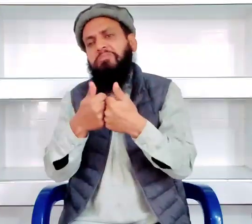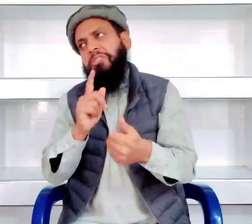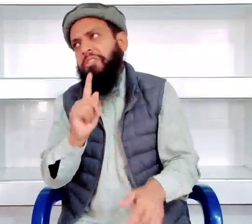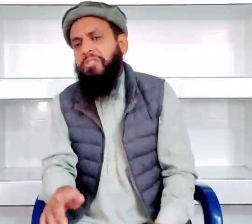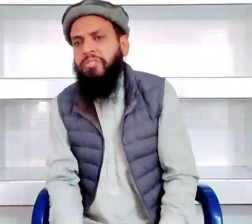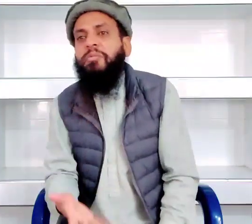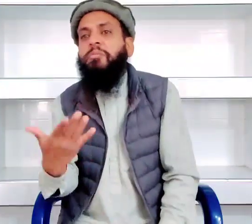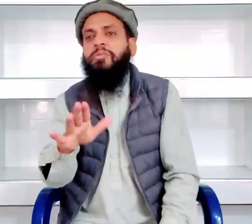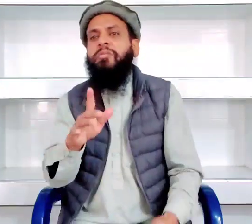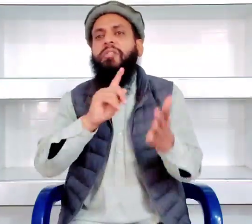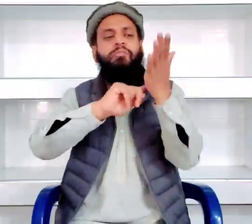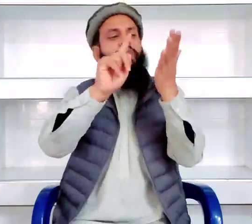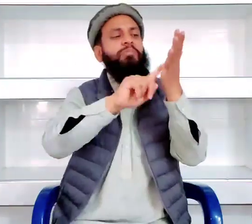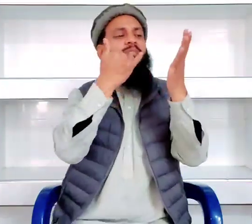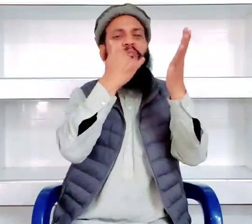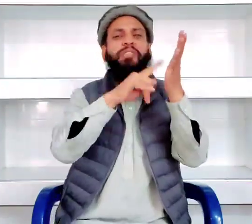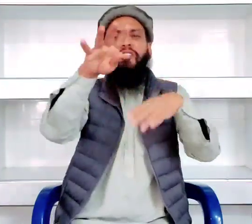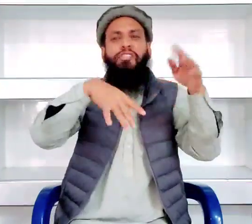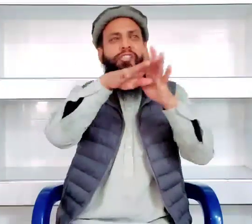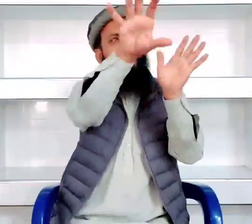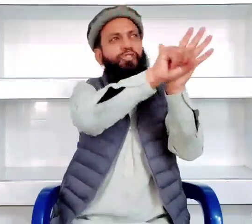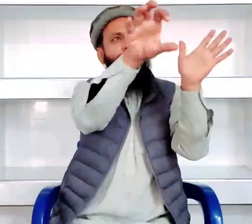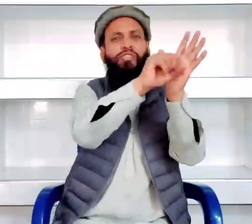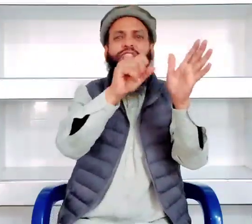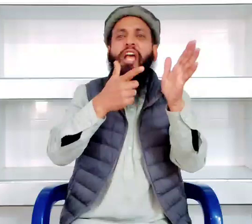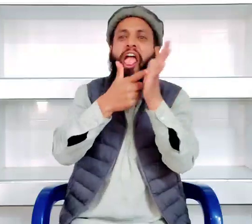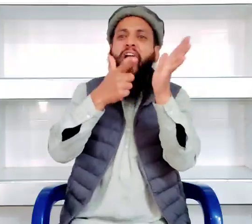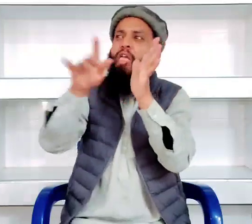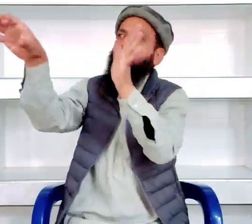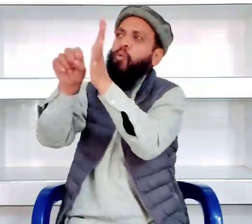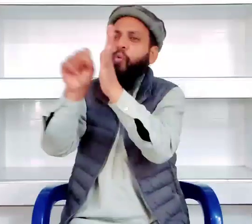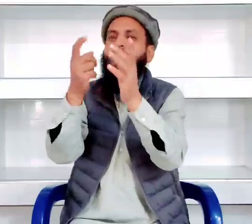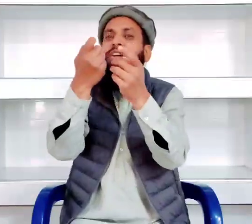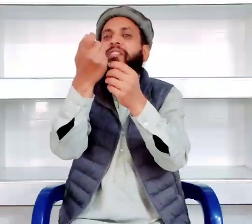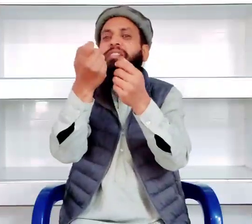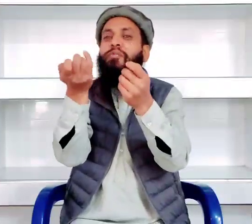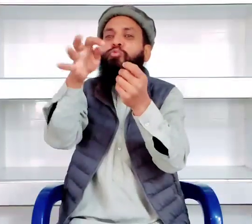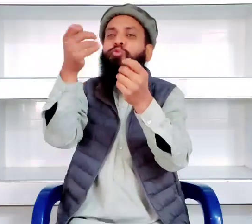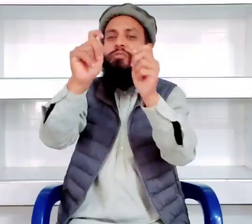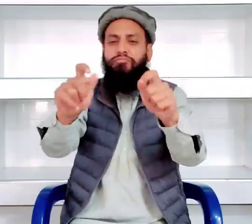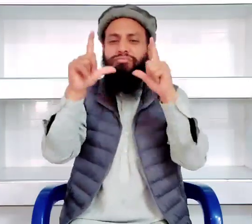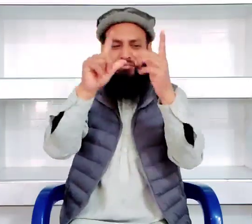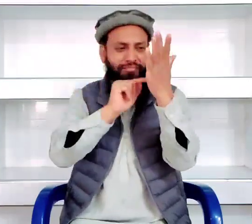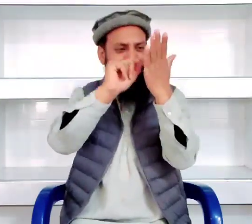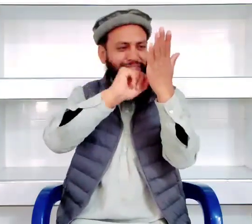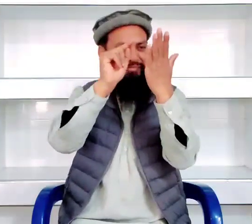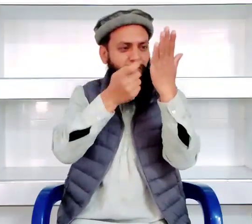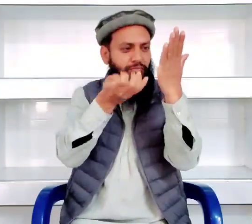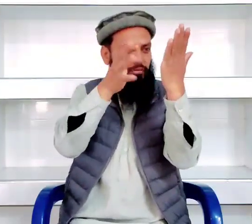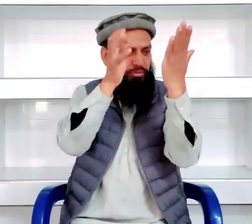رکھ دیتی ہے ہر چیز کا ریٹ منڈی کا معاملہ جڑا سارا فون کے اوپر پورا ڈسکس ہو جاتا ہے اور پنڈا کے